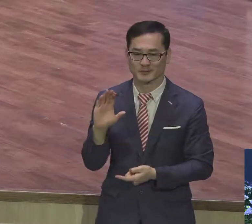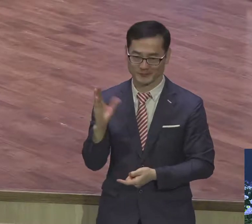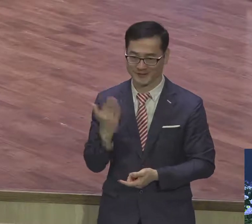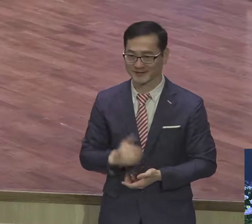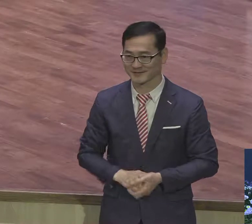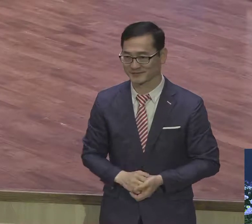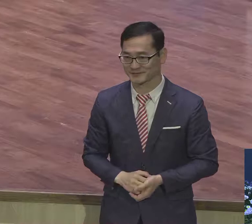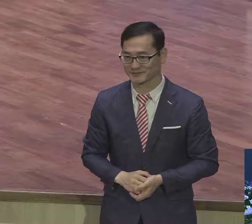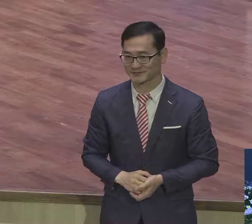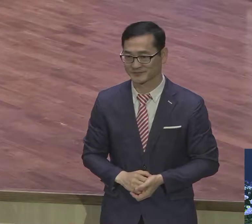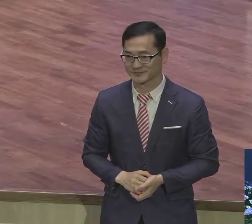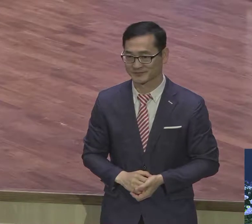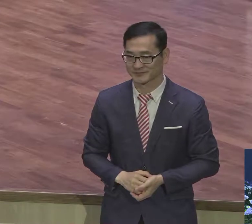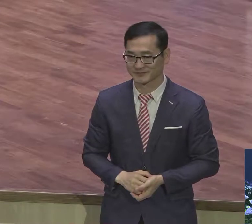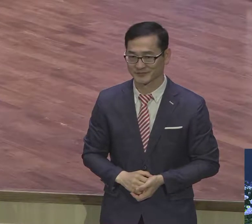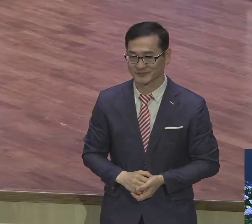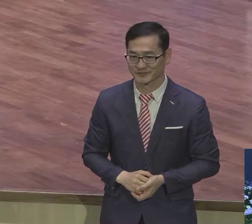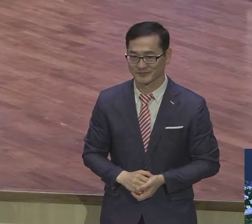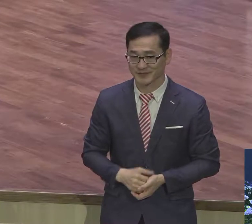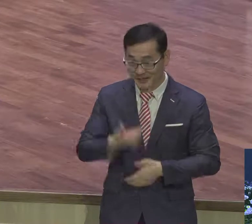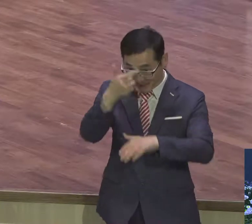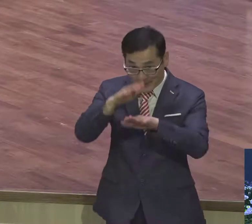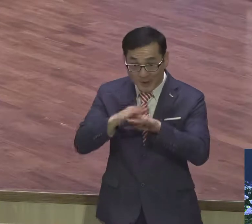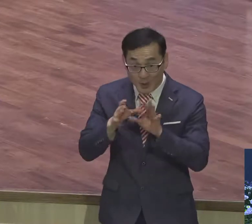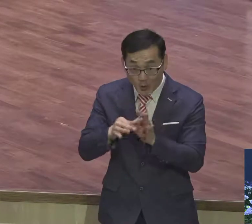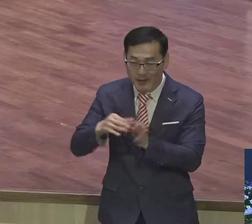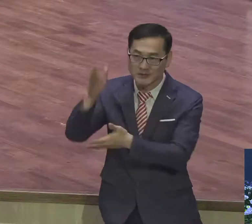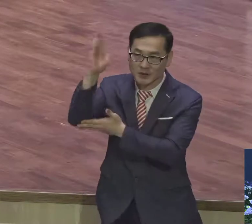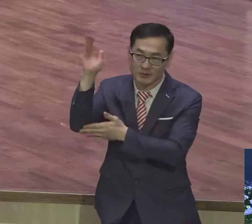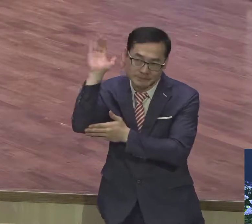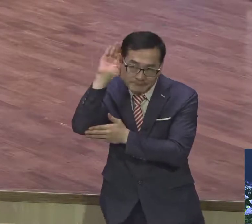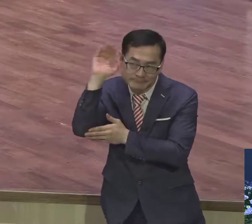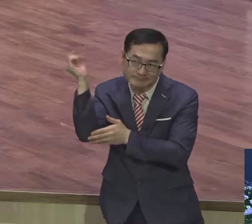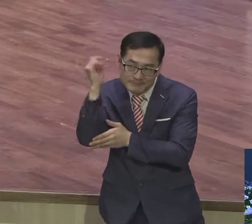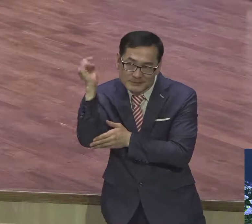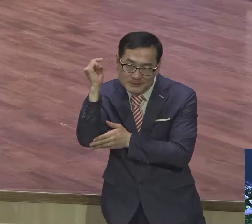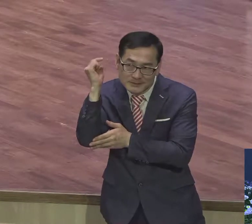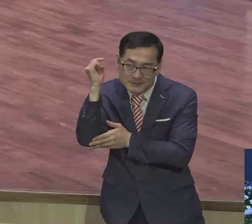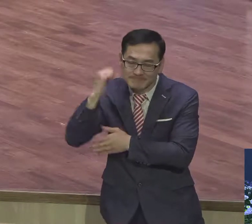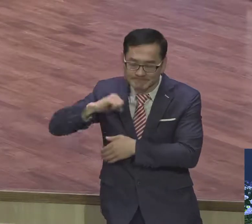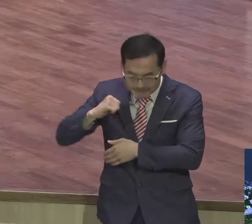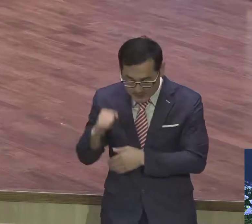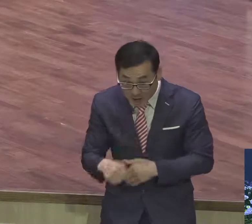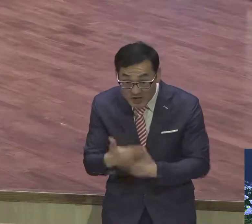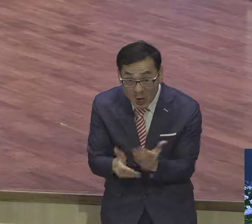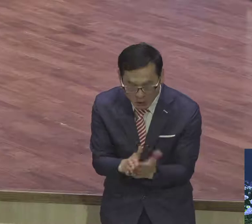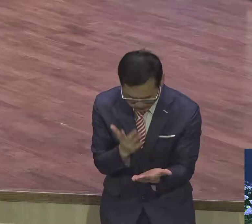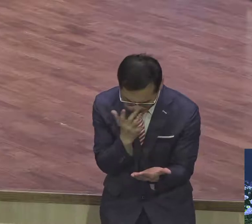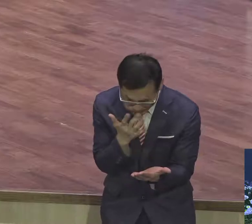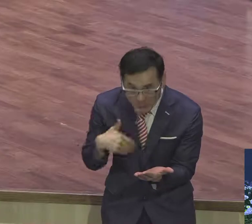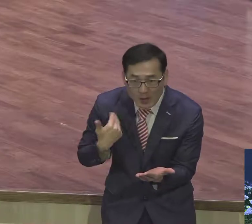거예요 그래서 예배 통해 설교 듣고 여러분이 적용하도록 하나님이 풀어주게 하시는 거예요